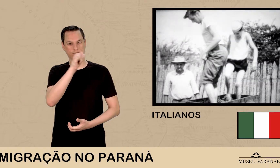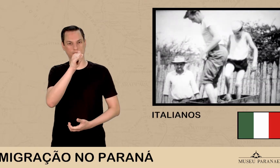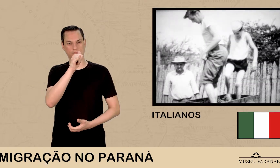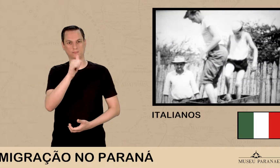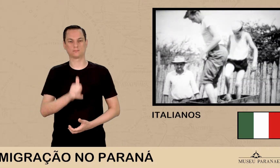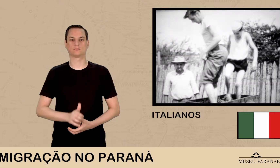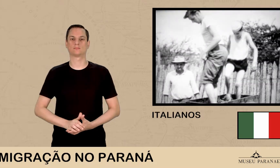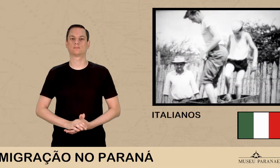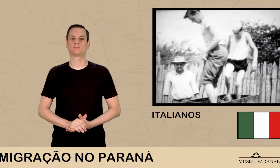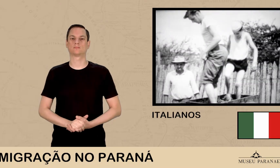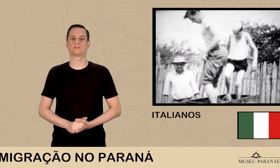italianos,